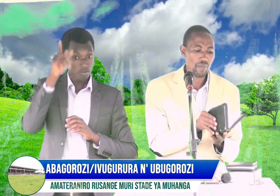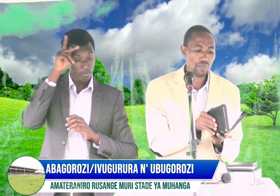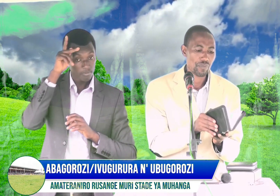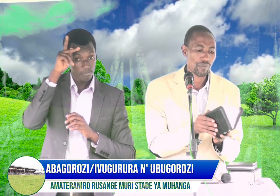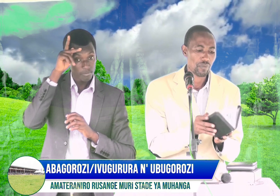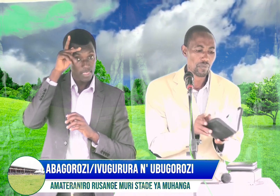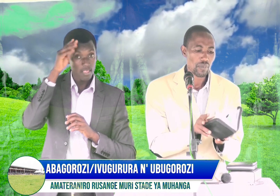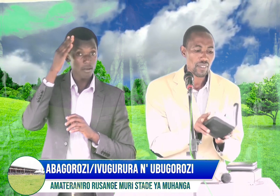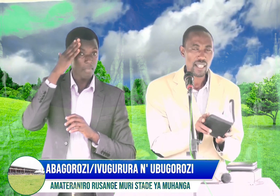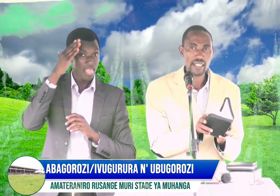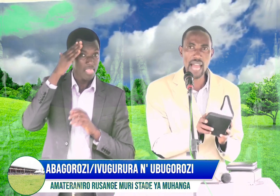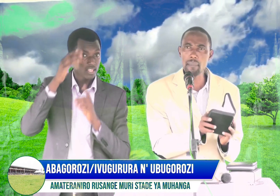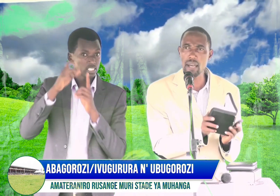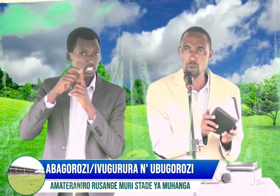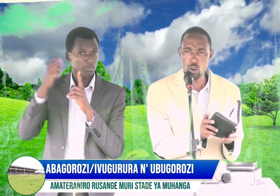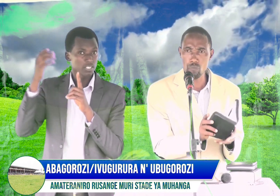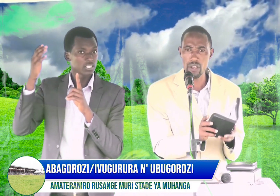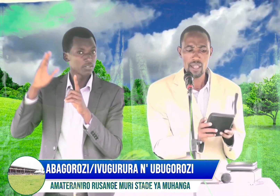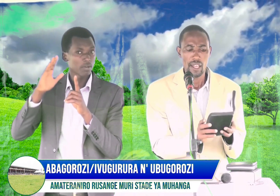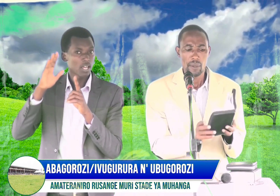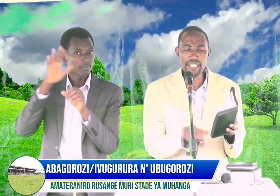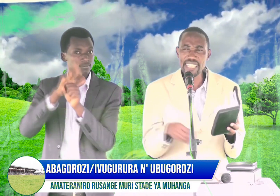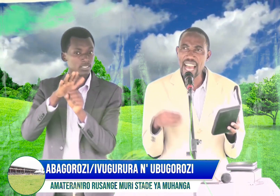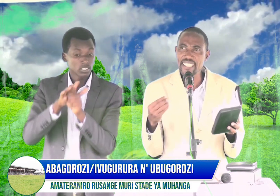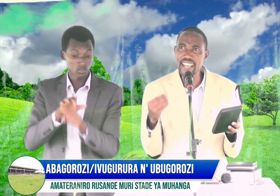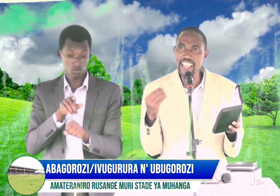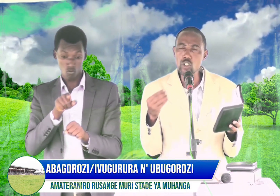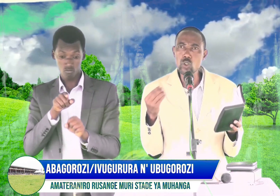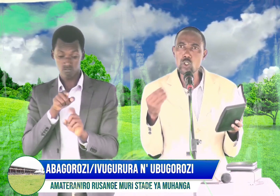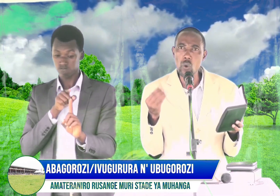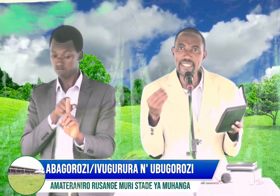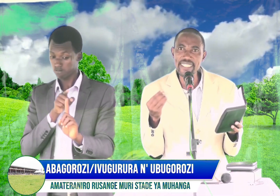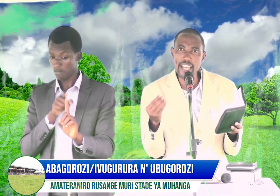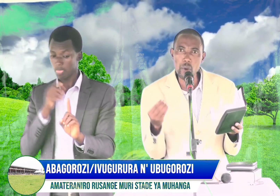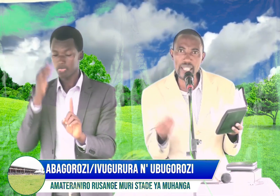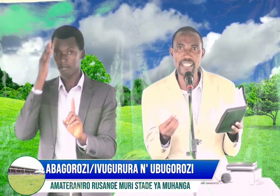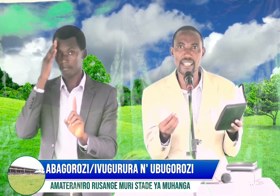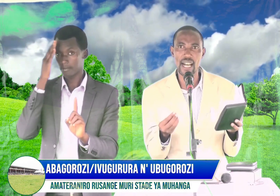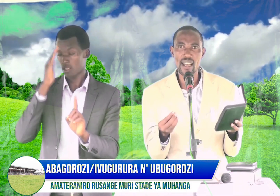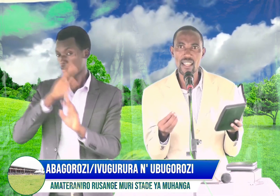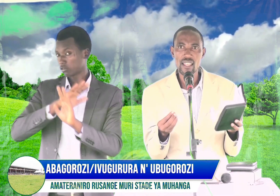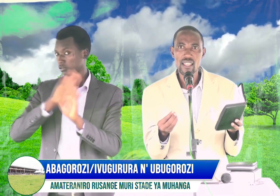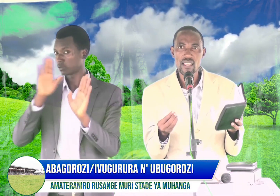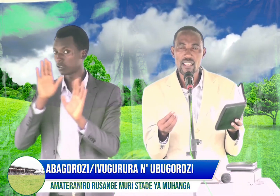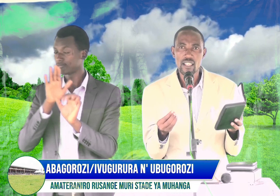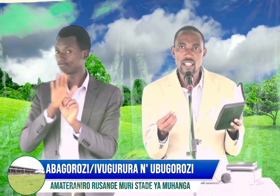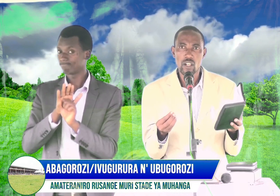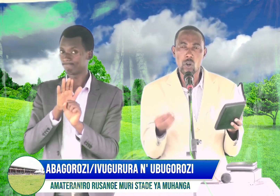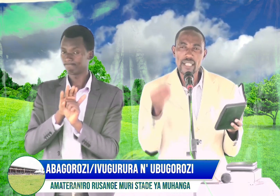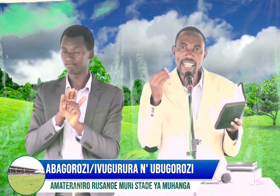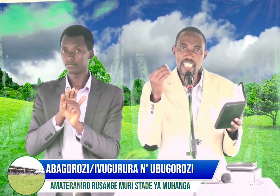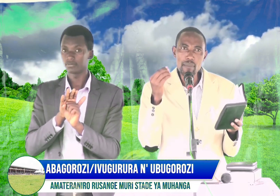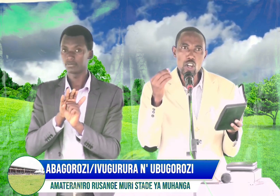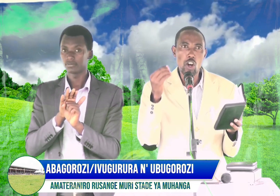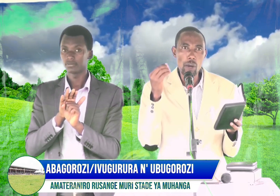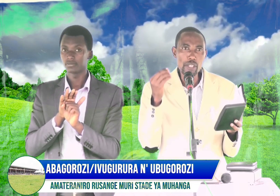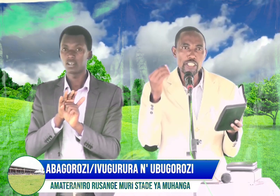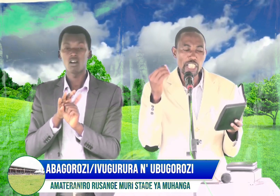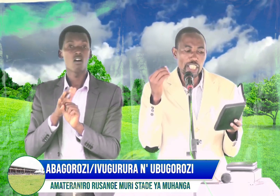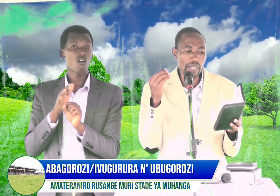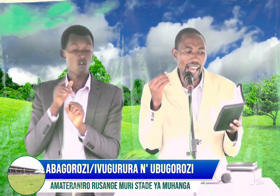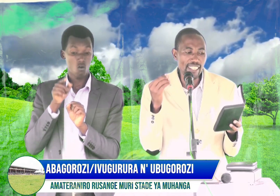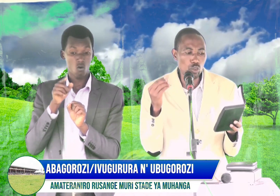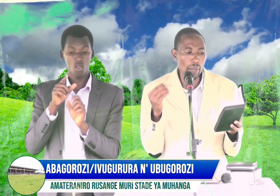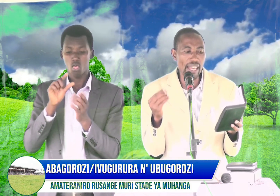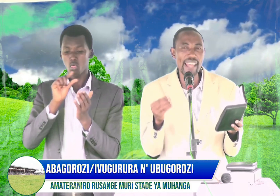wamenye, namwe mwumve, bijyaniranye n'ukuntu wagiye wiga ukagira imirongo